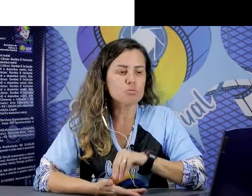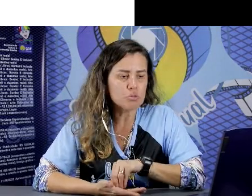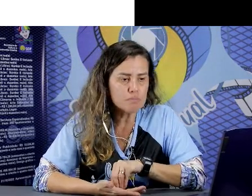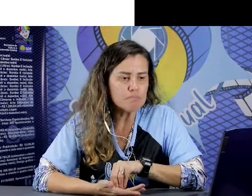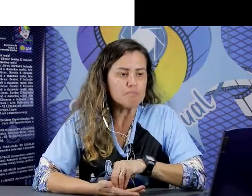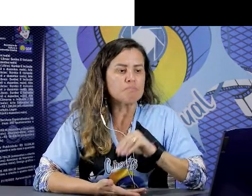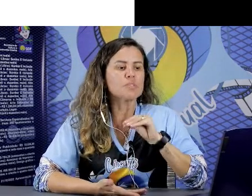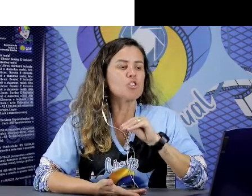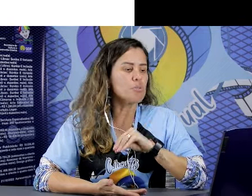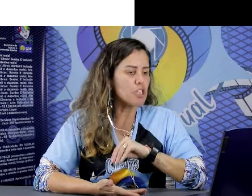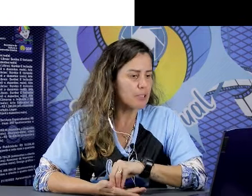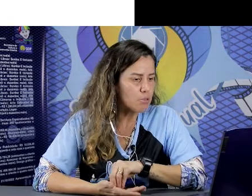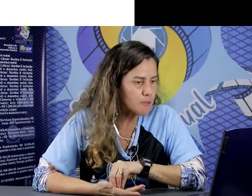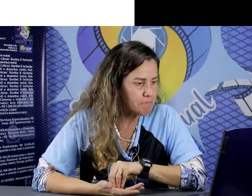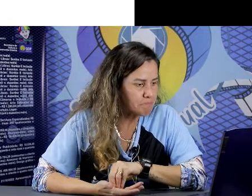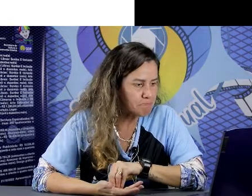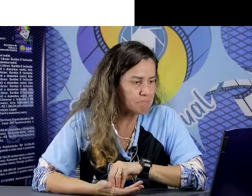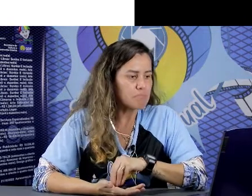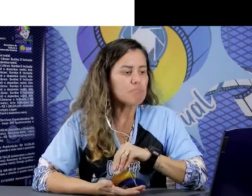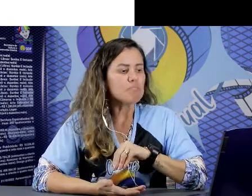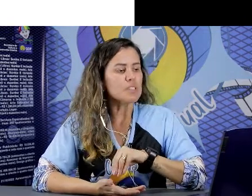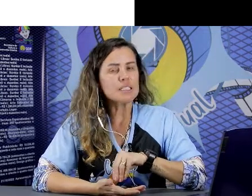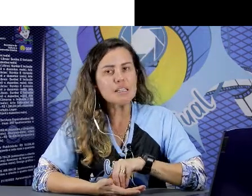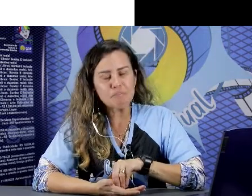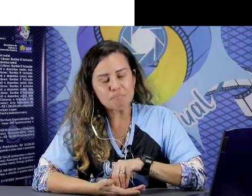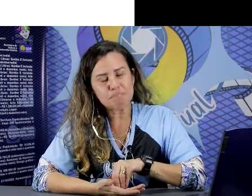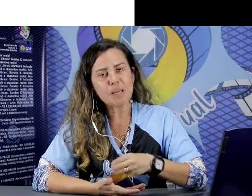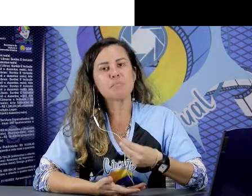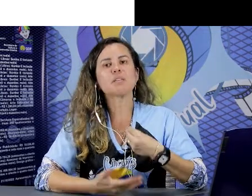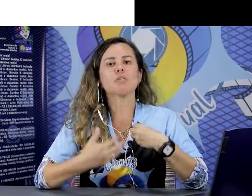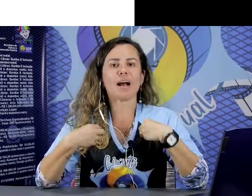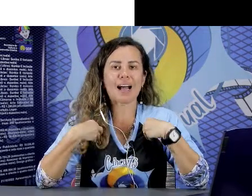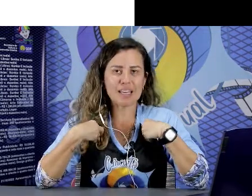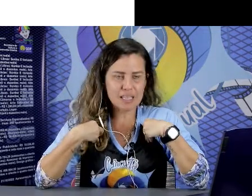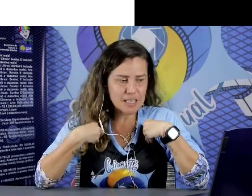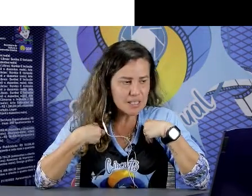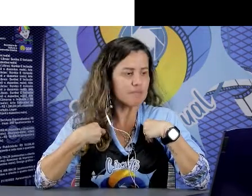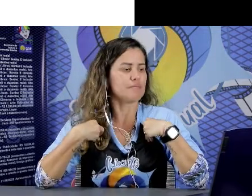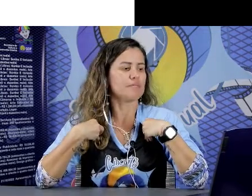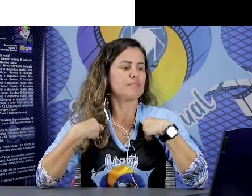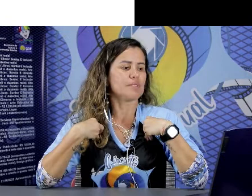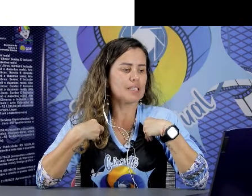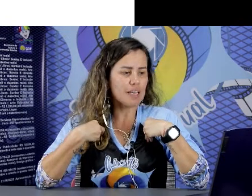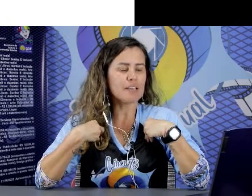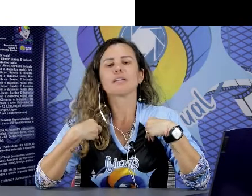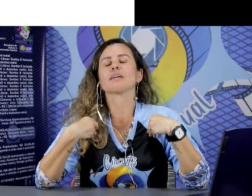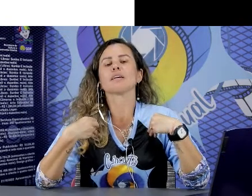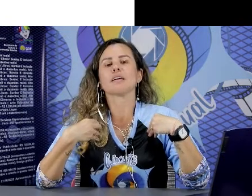mundo, de objetos, que permitam a ele ter